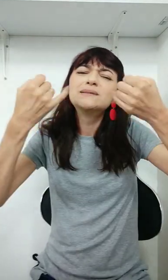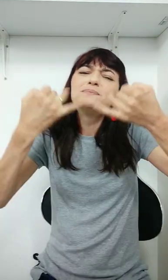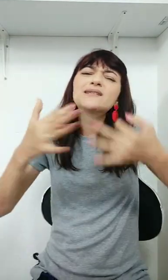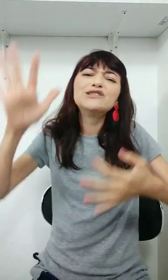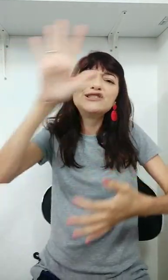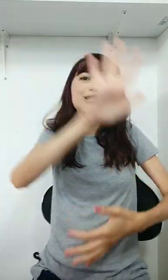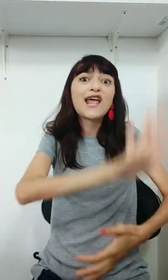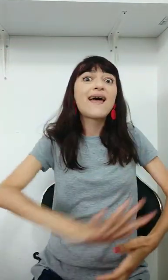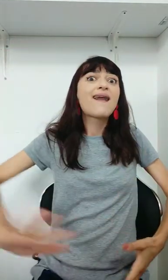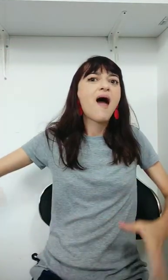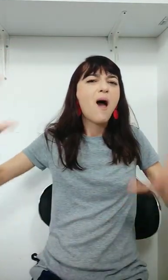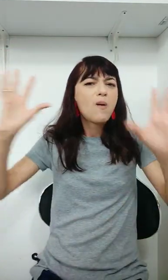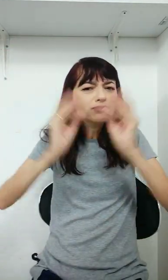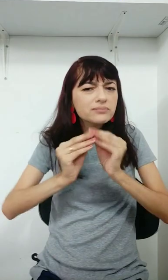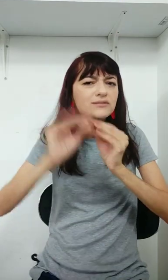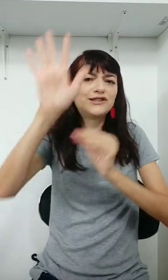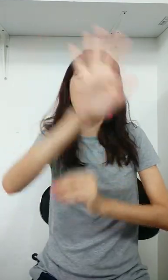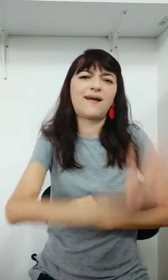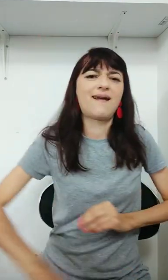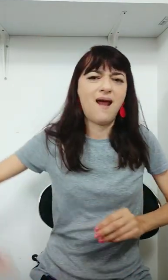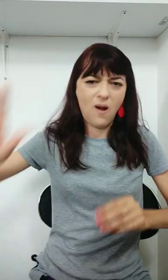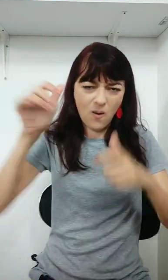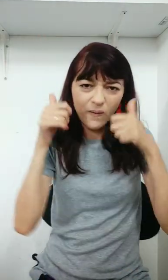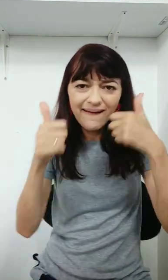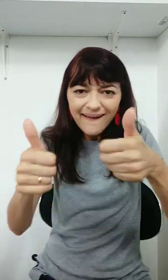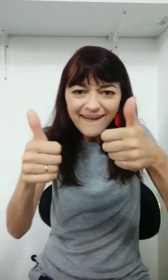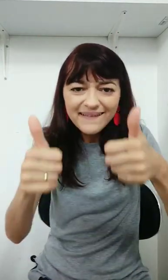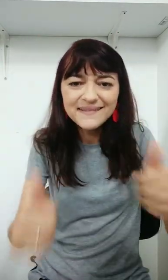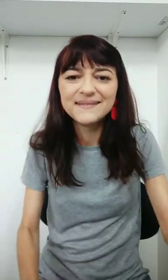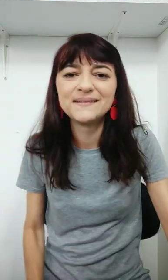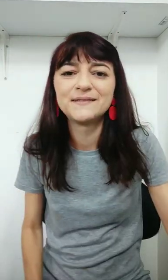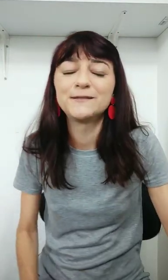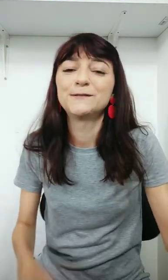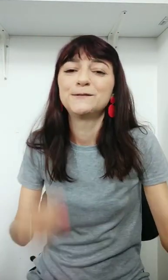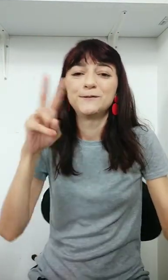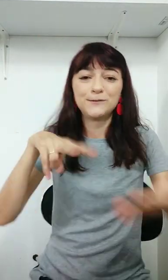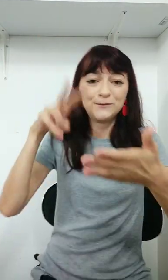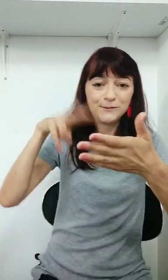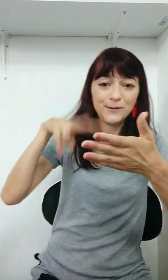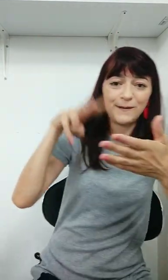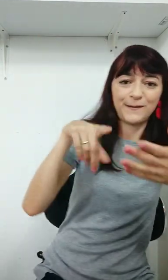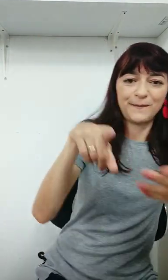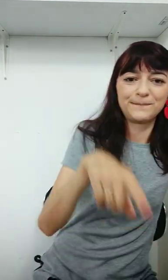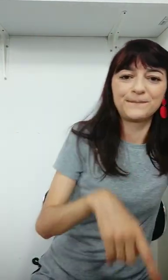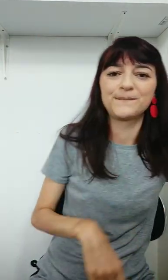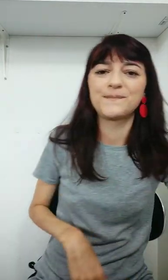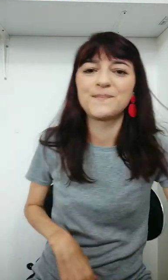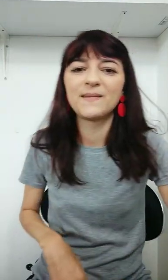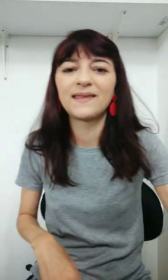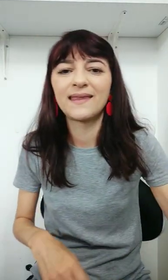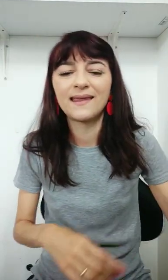que trabalha com Libras às vezes não recebe. Vocês percebem isso? Então, tenta entender isso, tá bom? Não